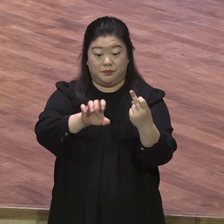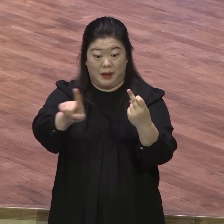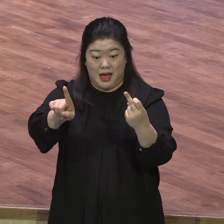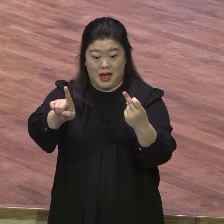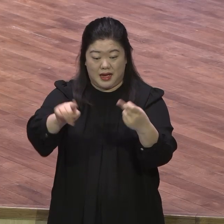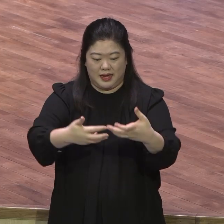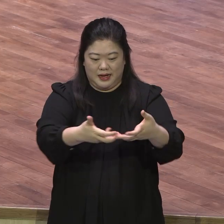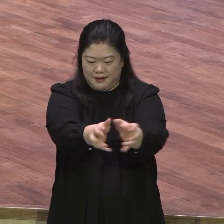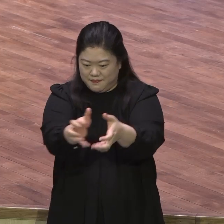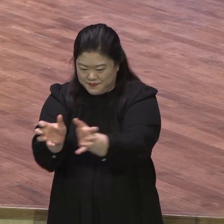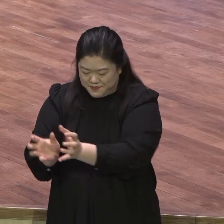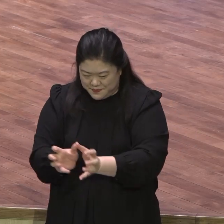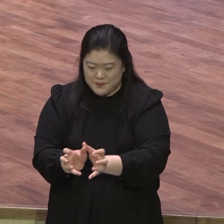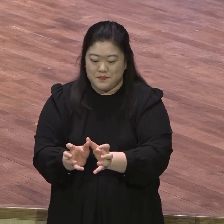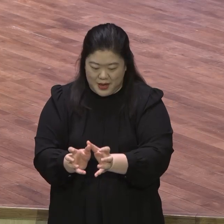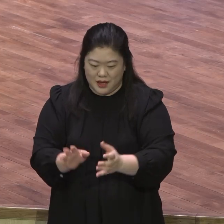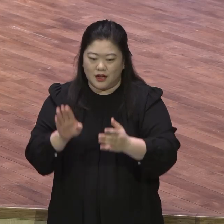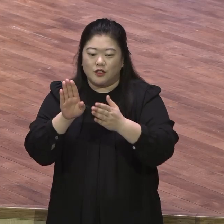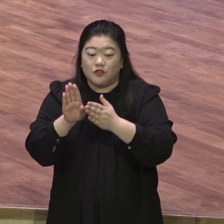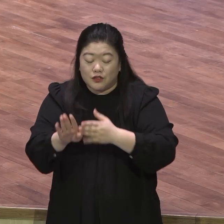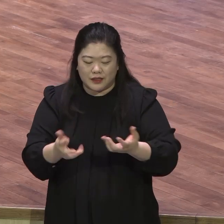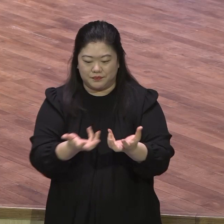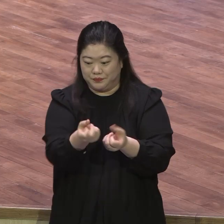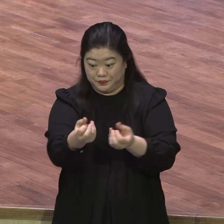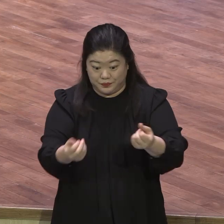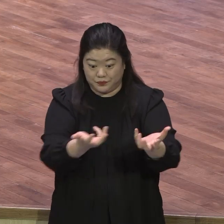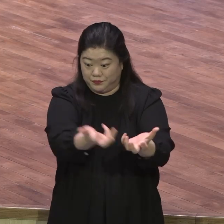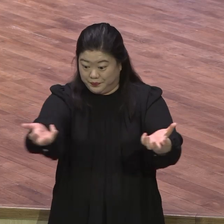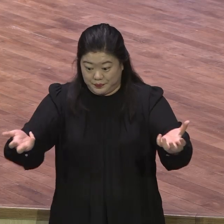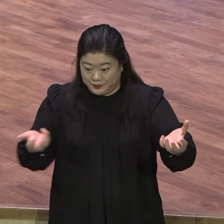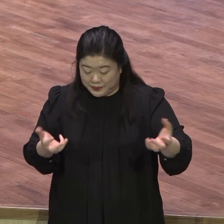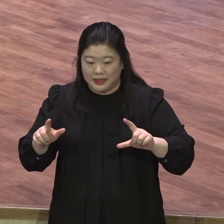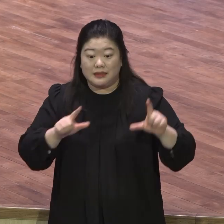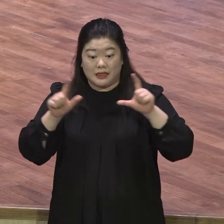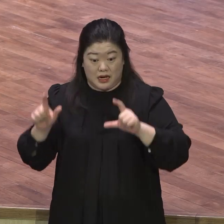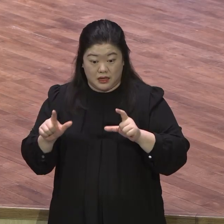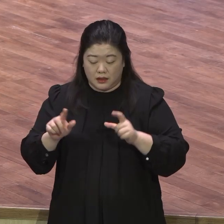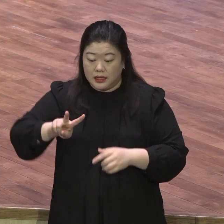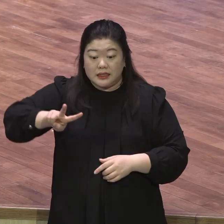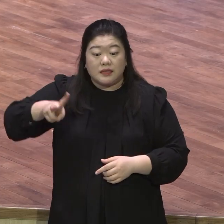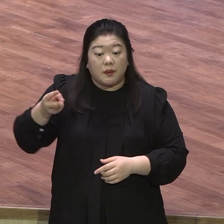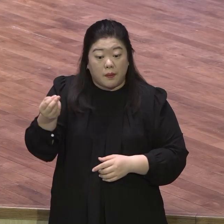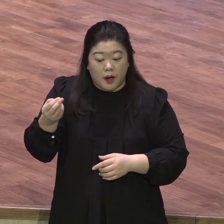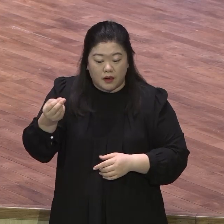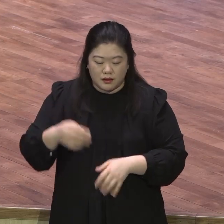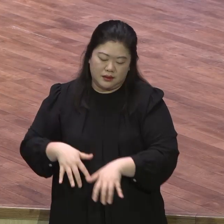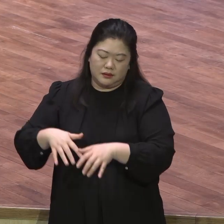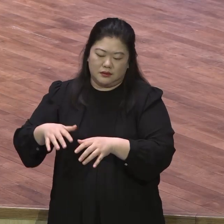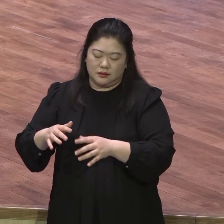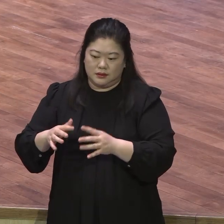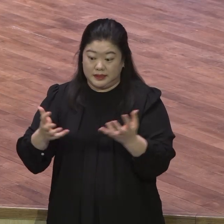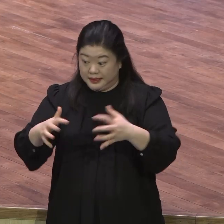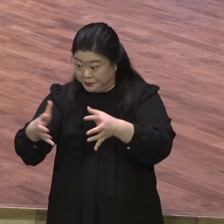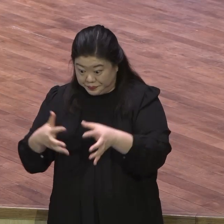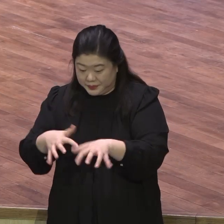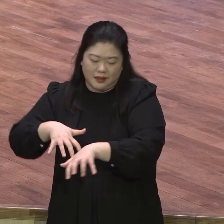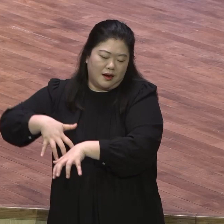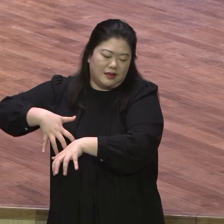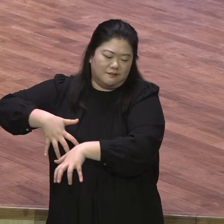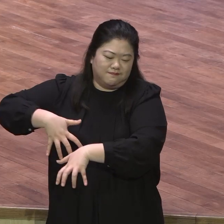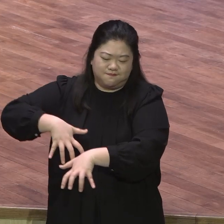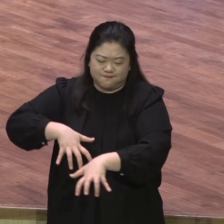있어요. 쫙쫙쫙 나와 그 핵심이 뭐예요. 진행을 하는데 200만 명이 진행을 쫙 광야를 가는데 핵심이